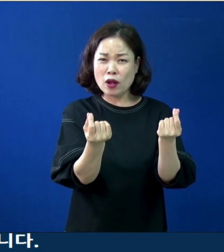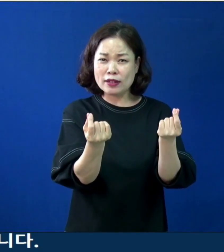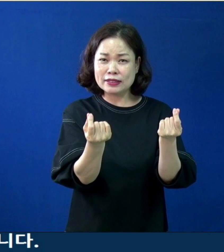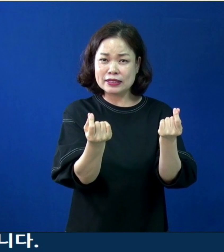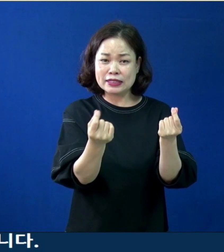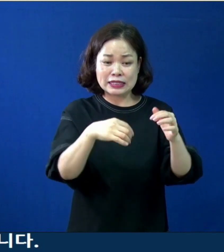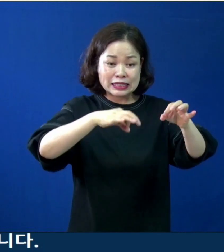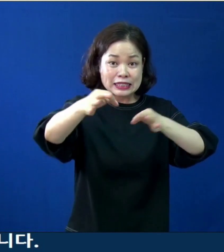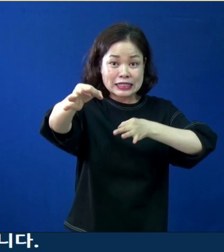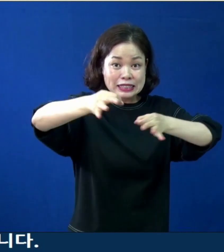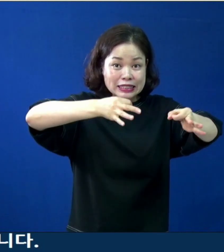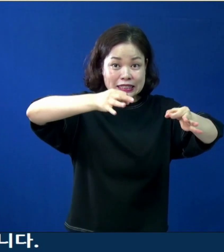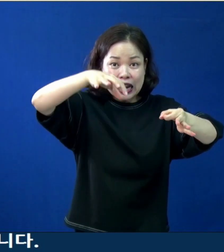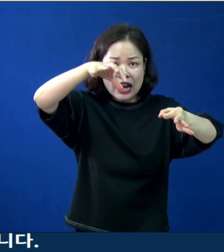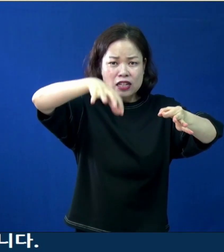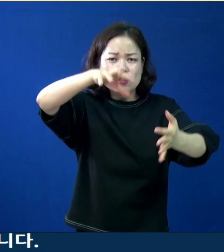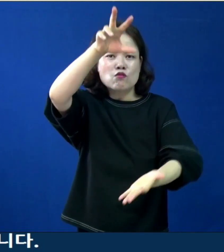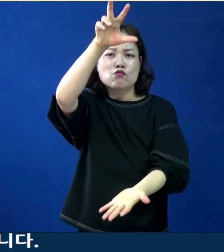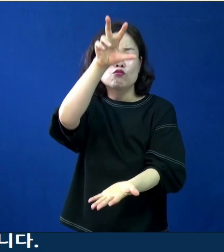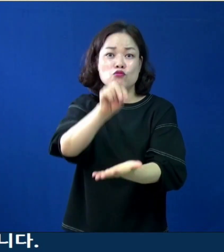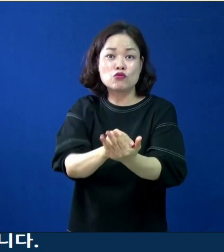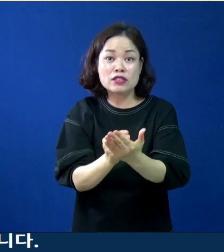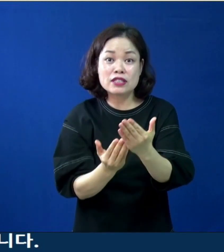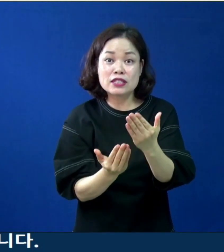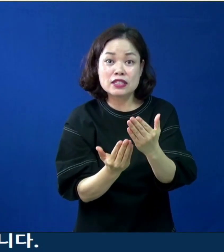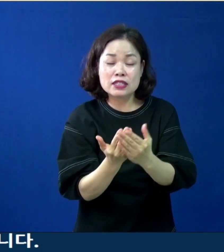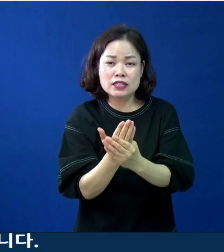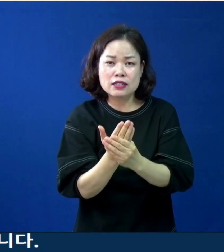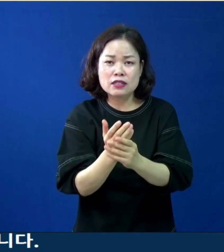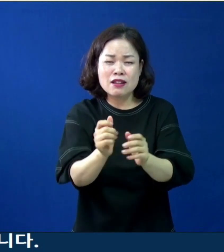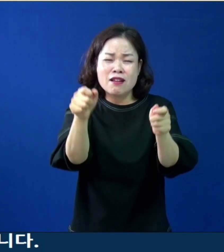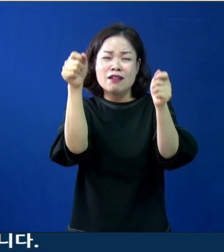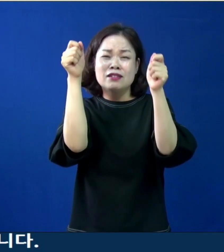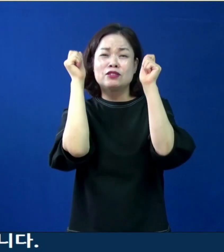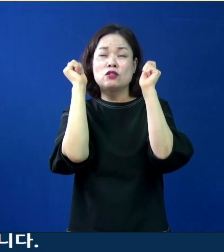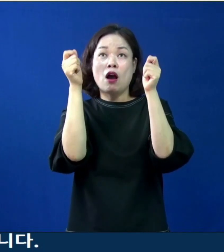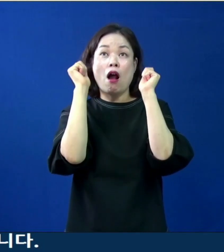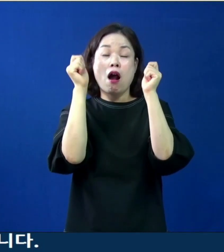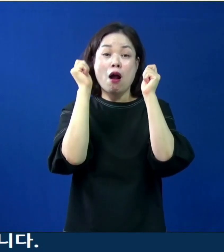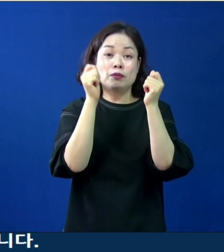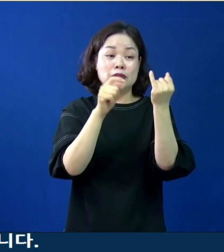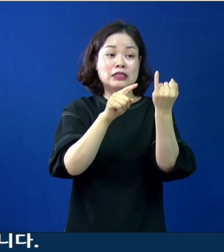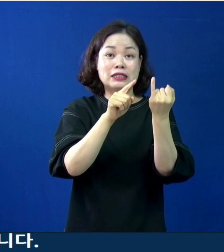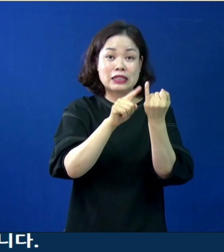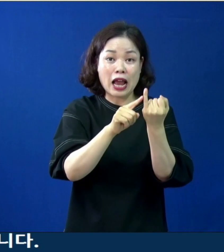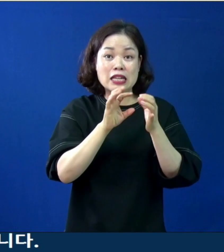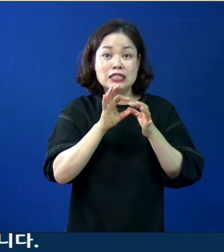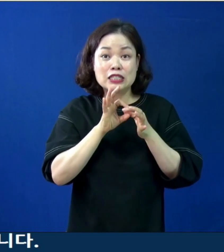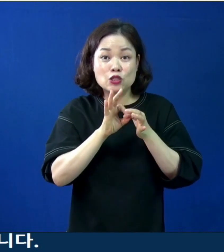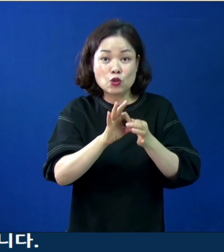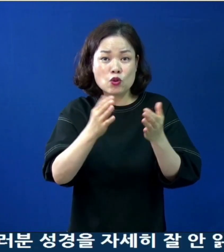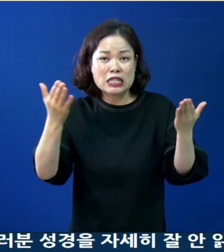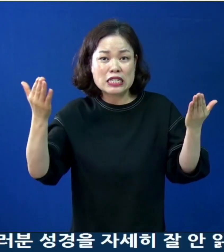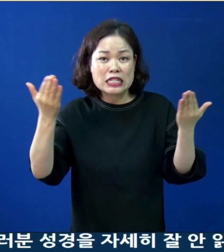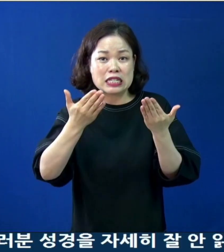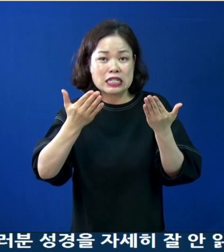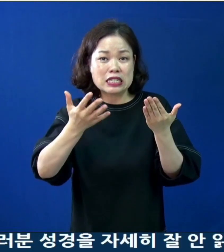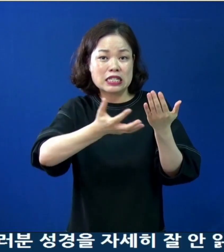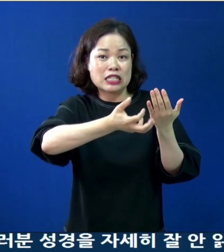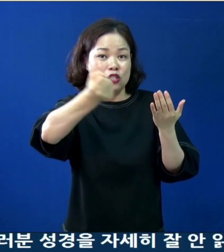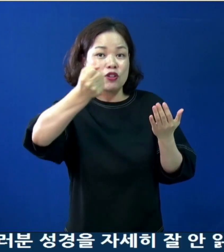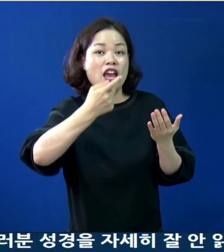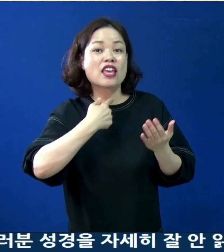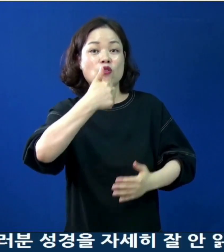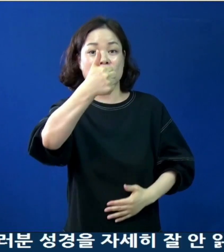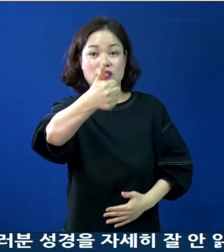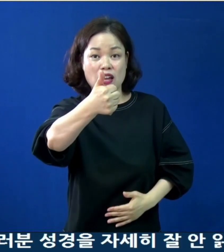저자 시장에서 문제가 생긴 겁니다. 점치는 여자아이를 통해서 일을 취하던